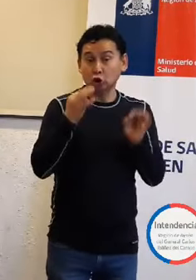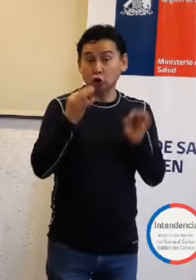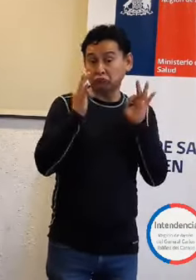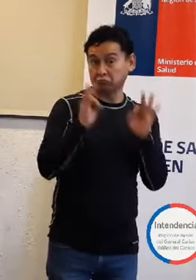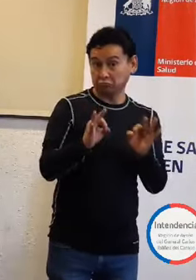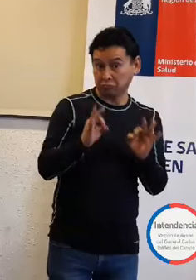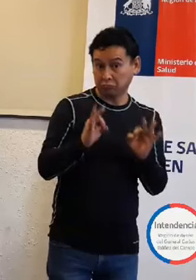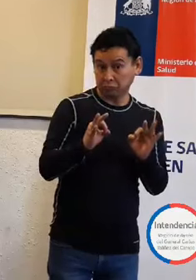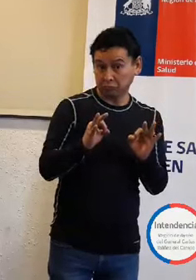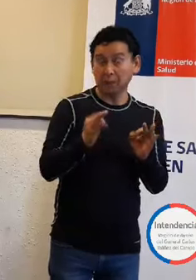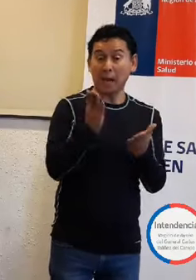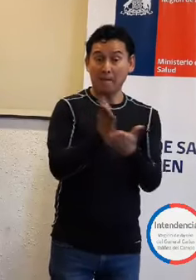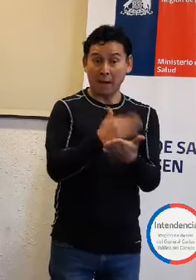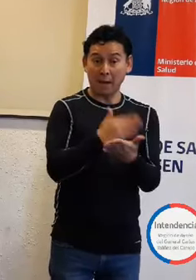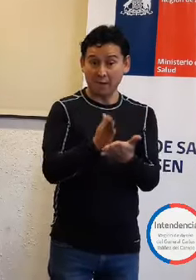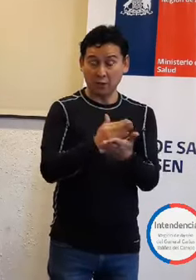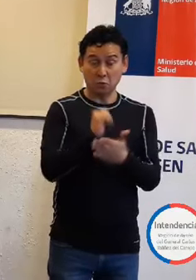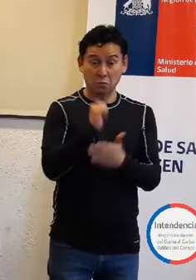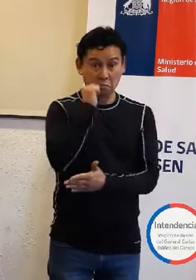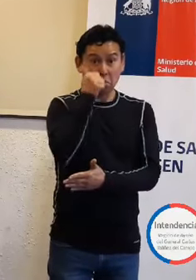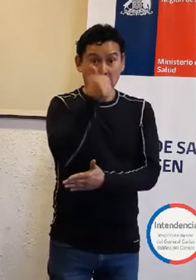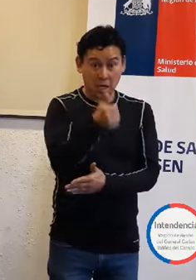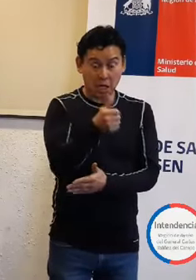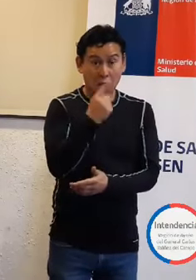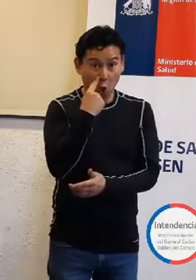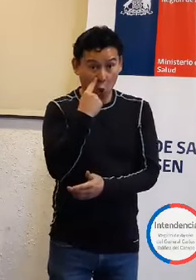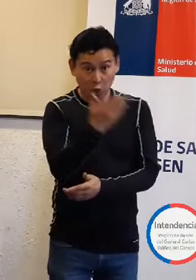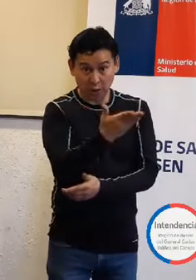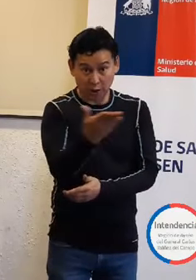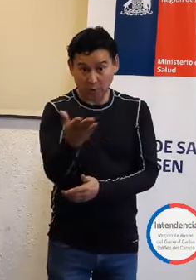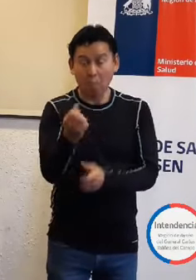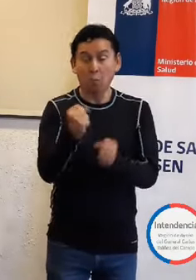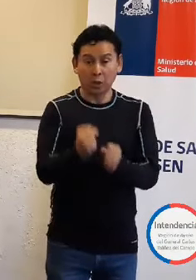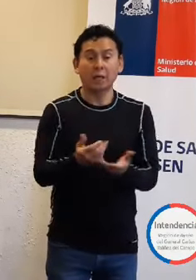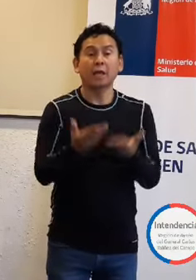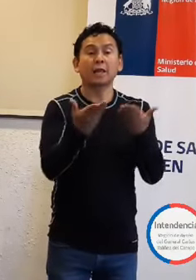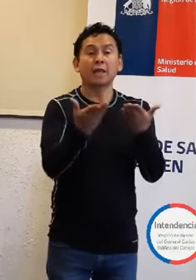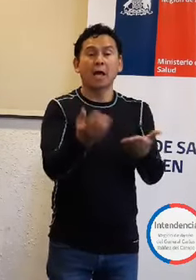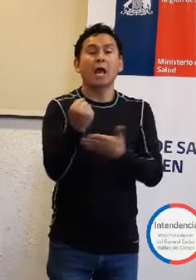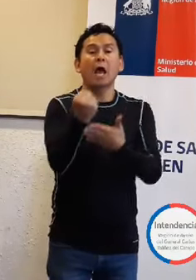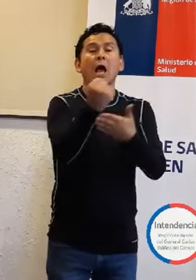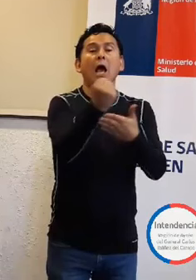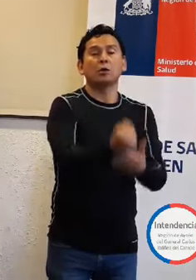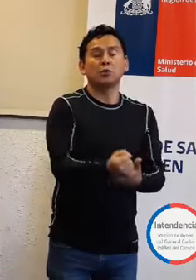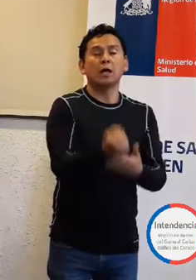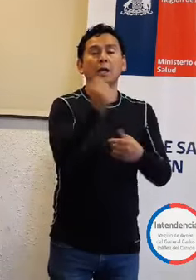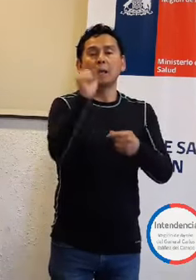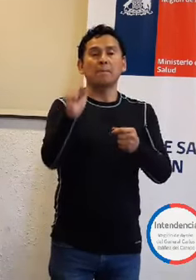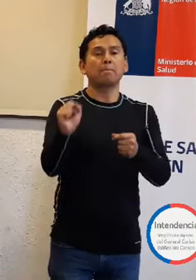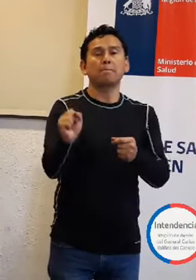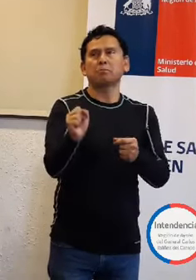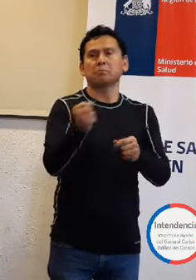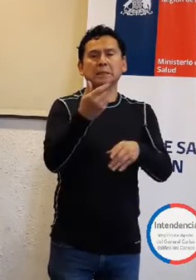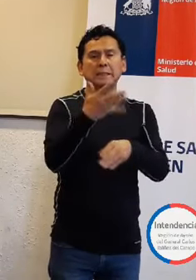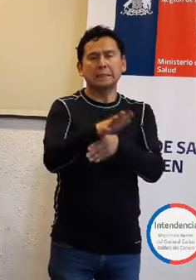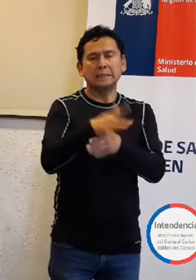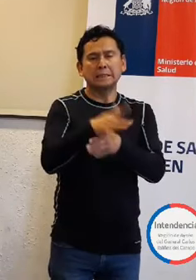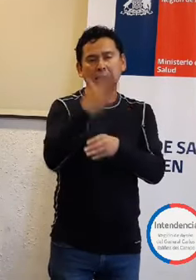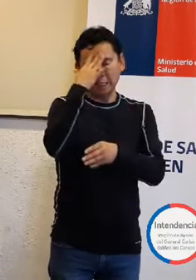y de acuerdo a la planificación que el día de mañana van a poder conocer poder estar entregando estos aportes durante la primera quincena de